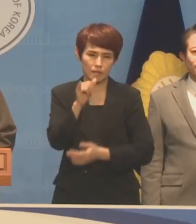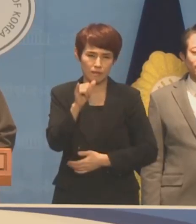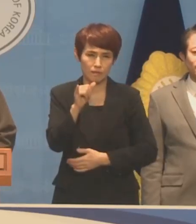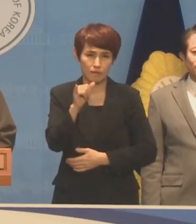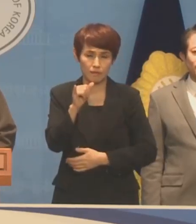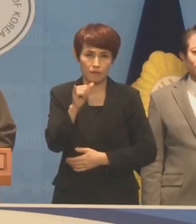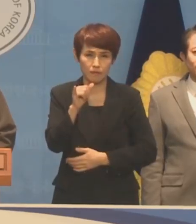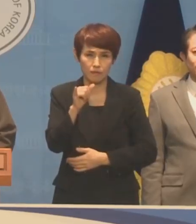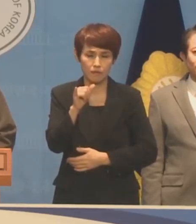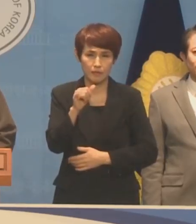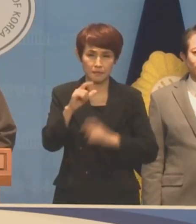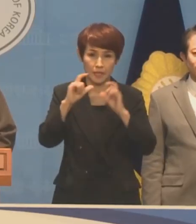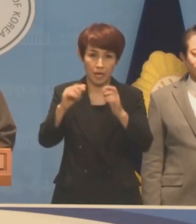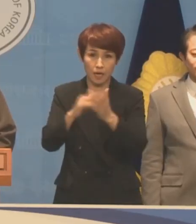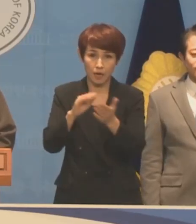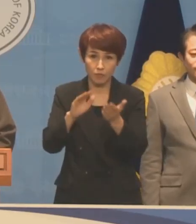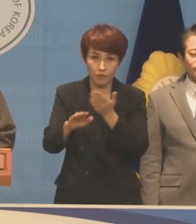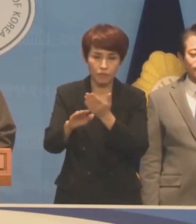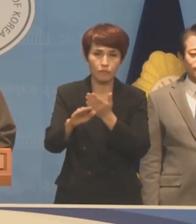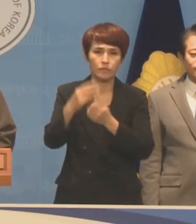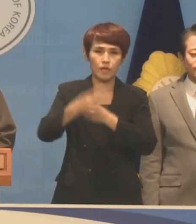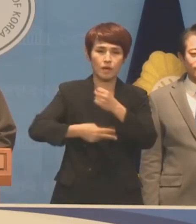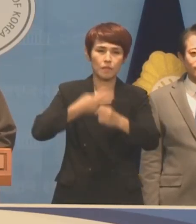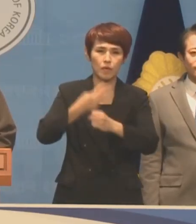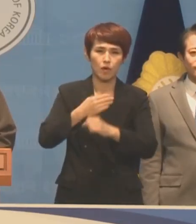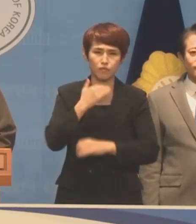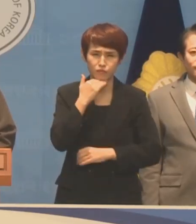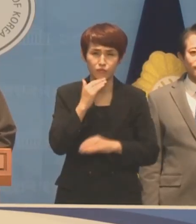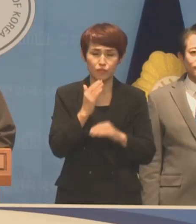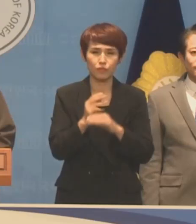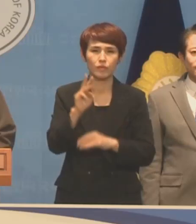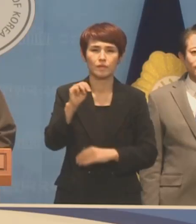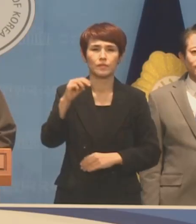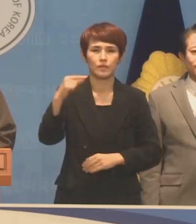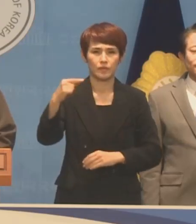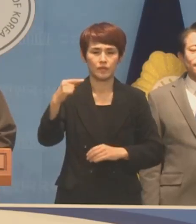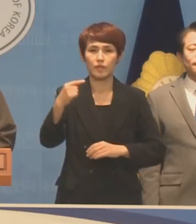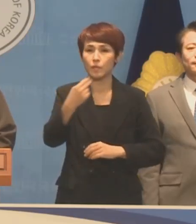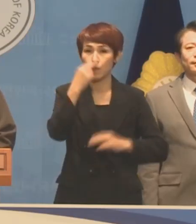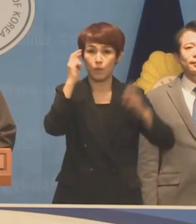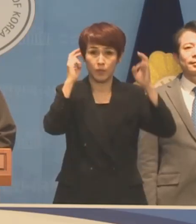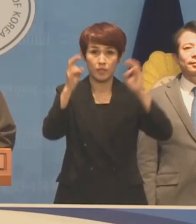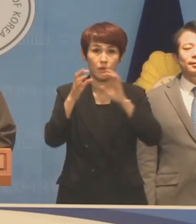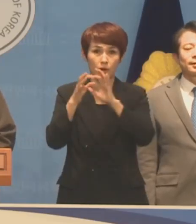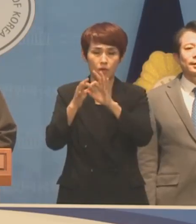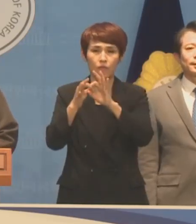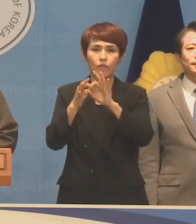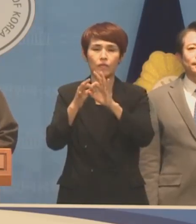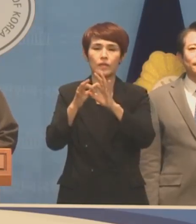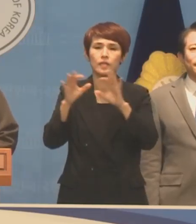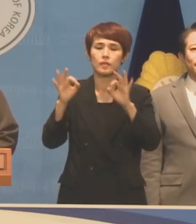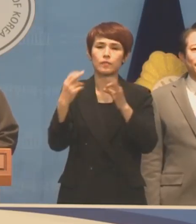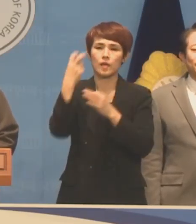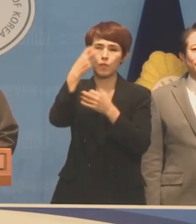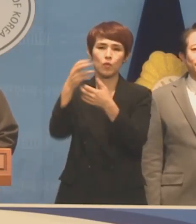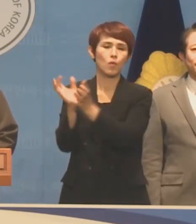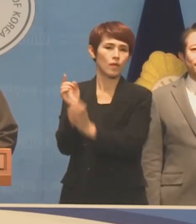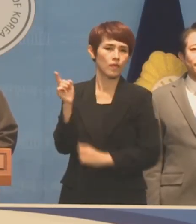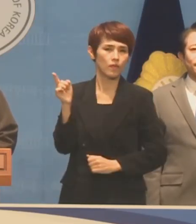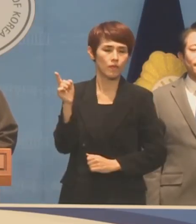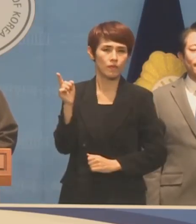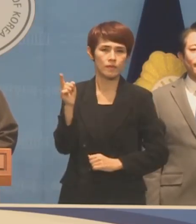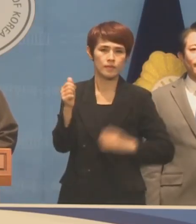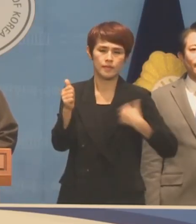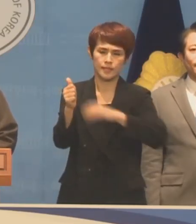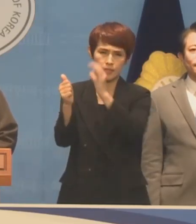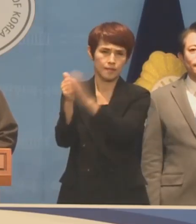실패하고 있는 MG손해보험의 매각 절차와 관련하여 금융당국, 특히 금융감독원의